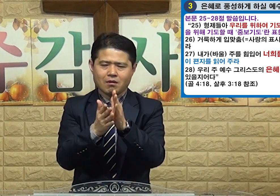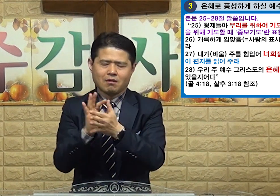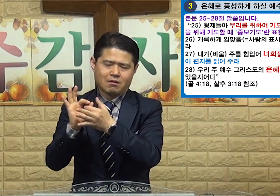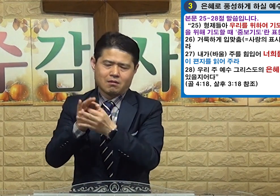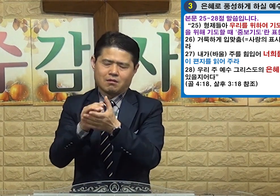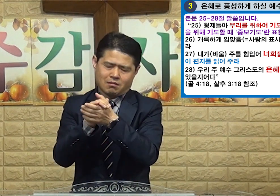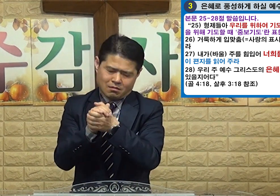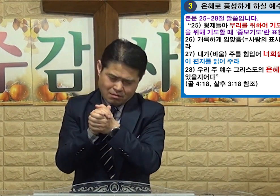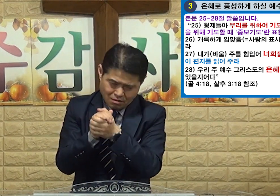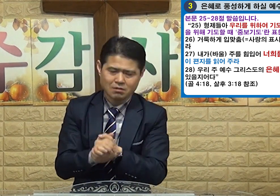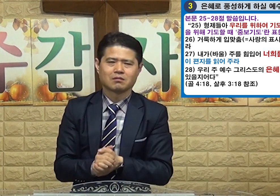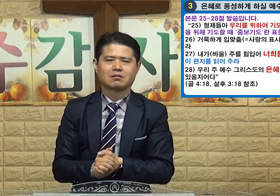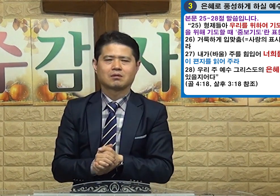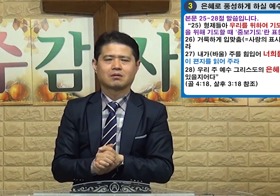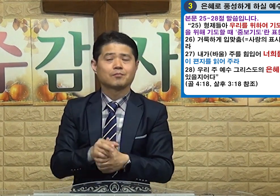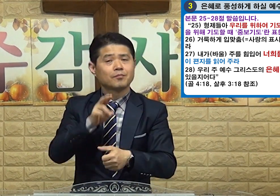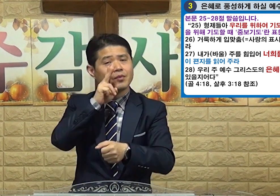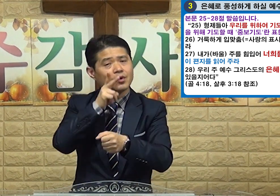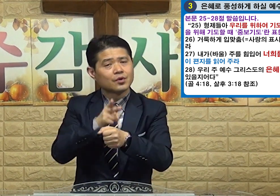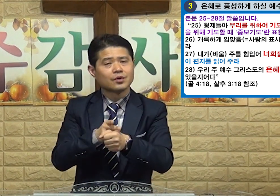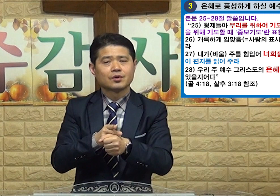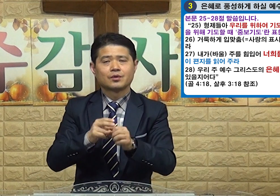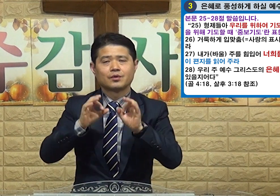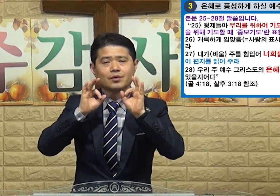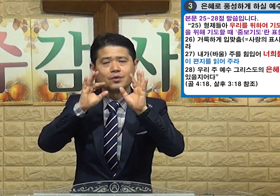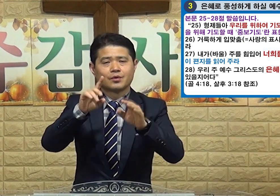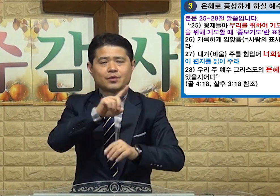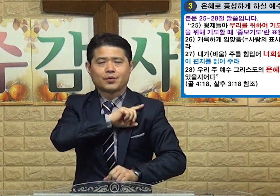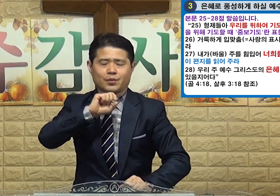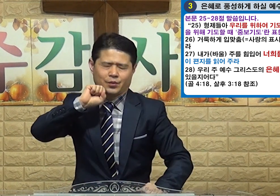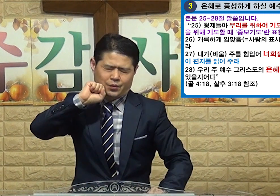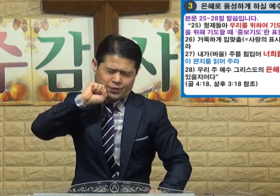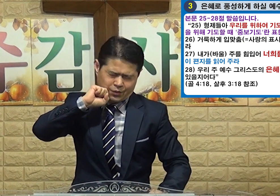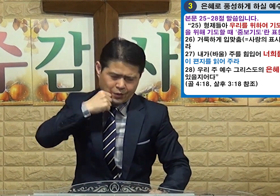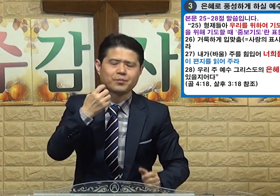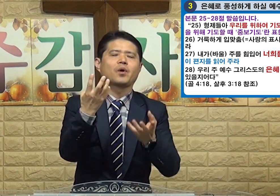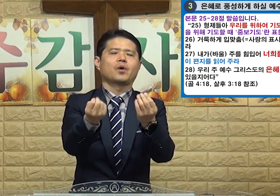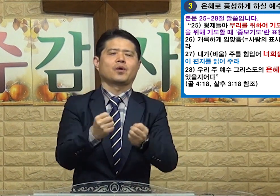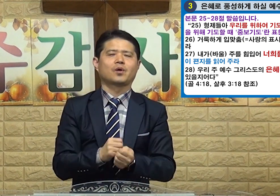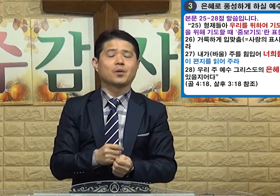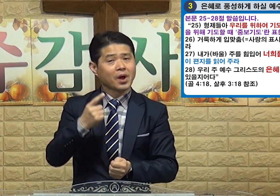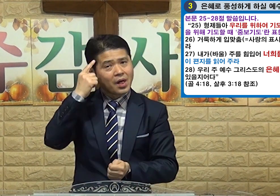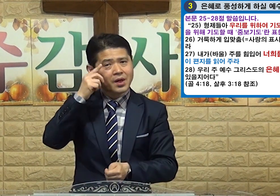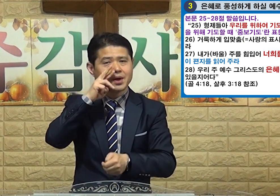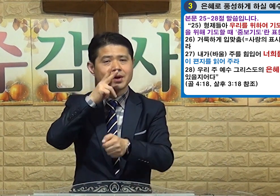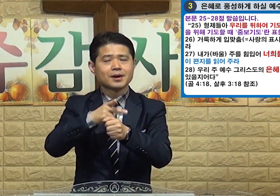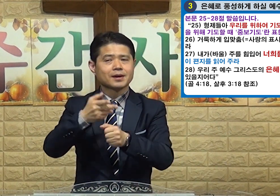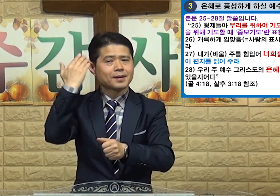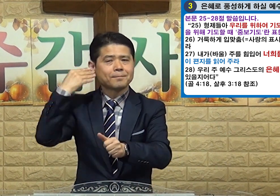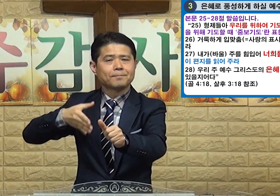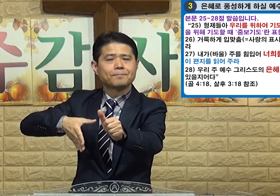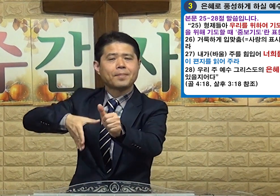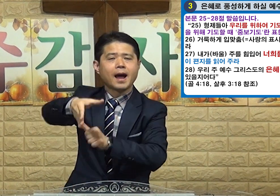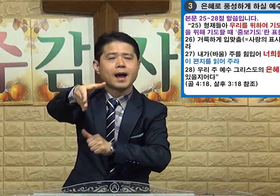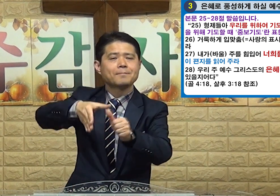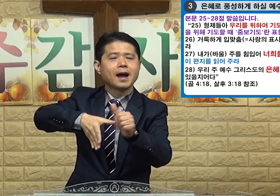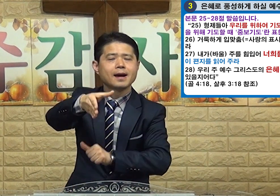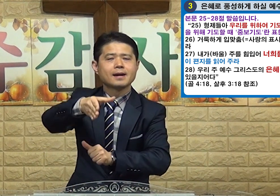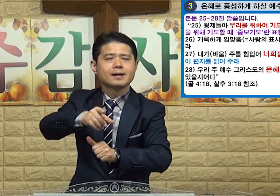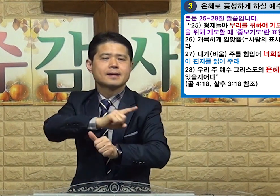하루를 걸쳐서 끊임없이 사도 바울이 기도했습니다. 이 바울이 복음 전하는 것이 어려웠습니다.